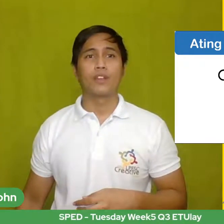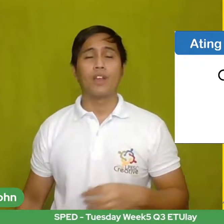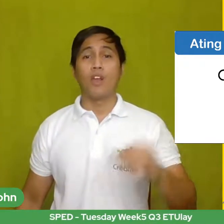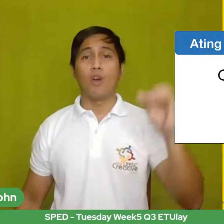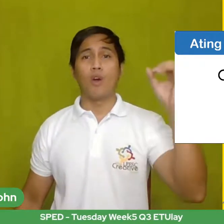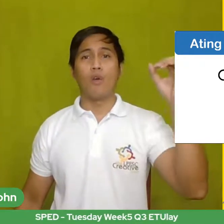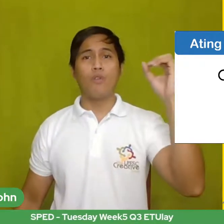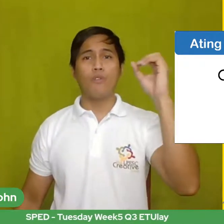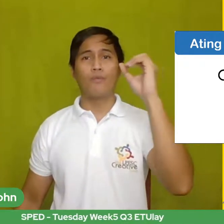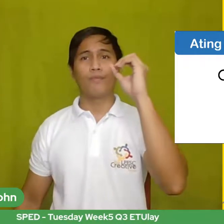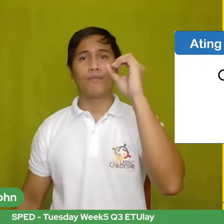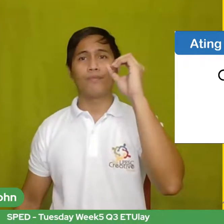O.